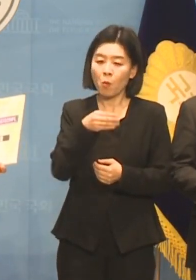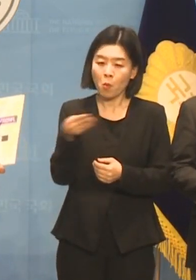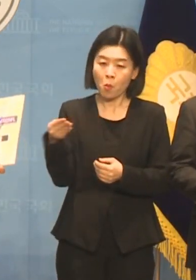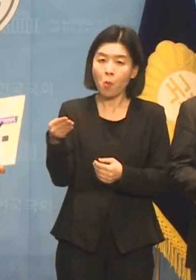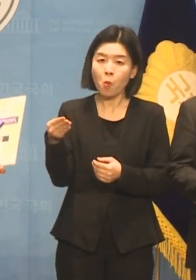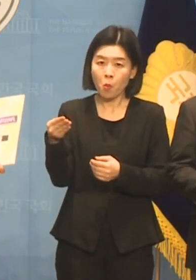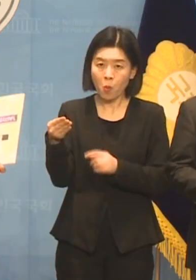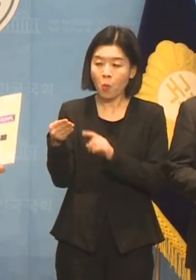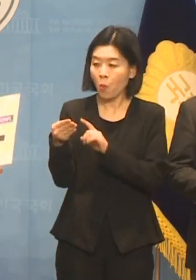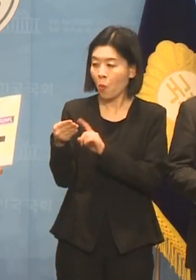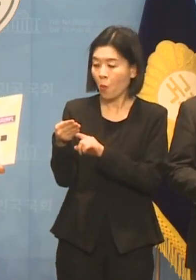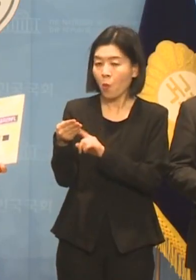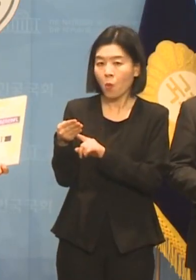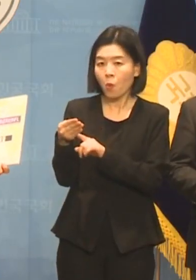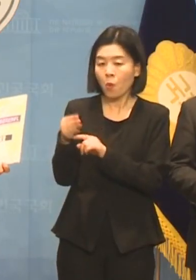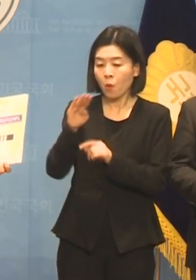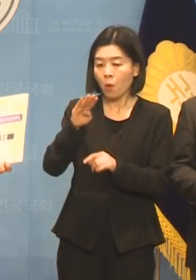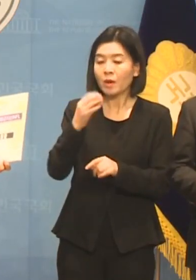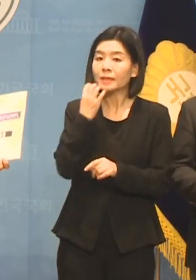이